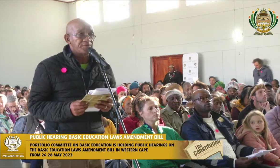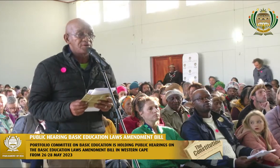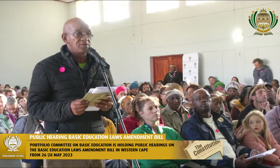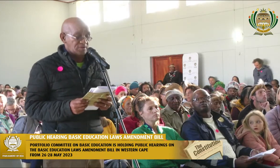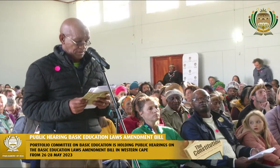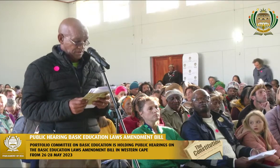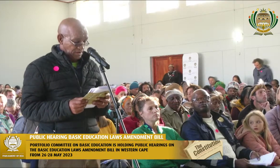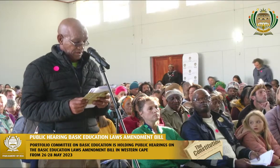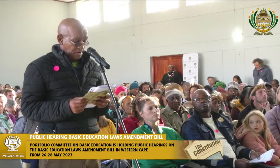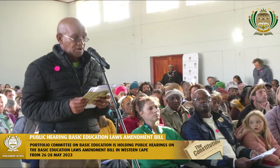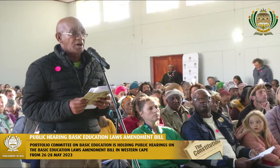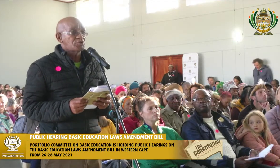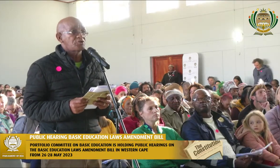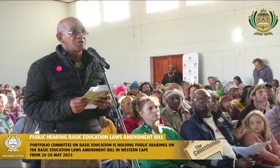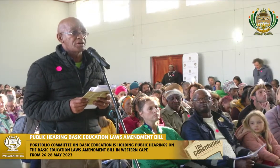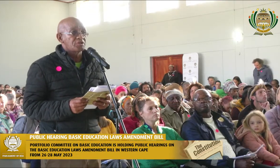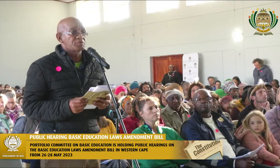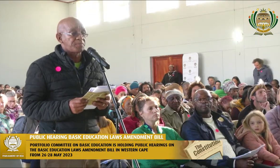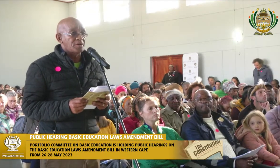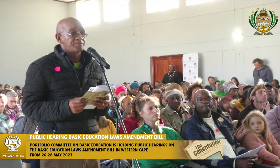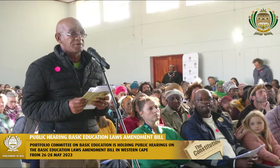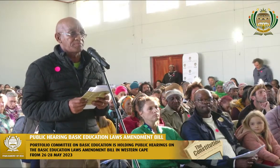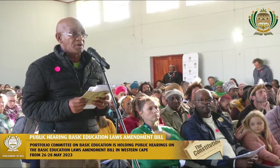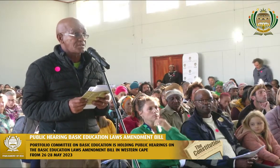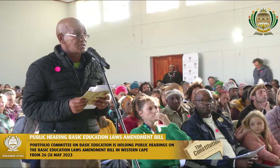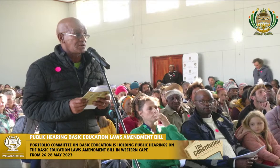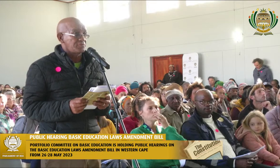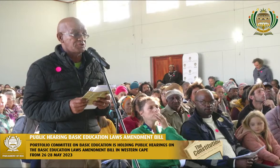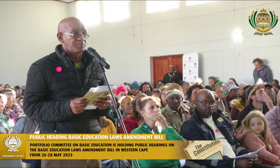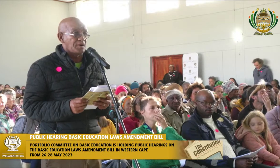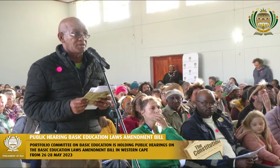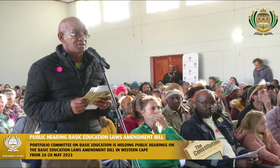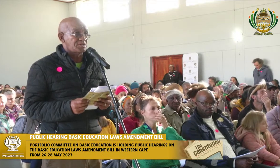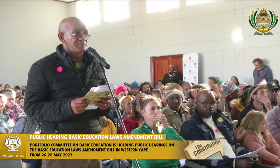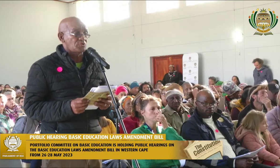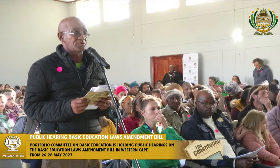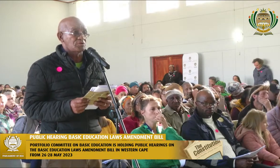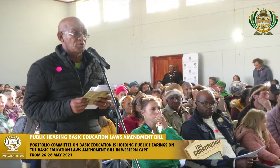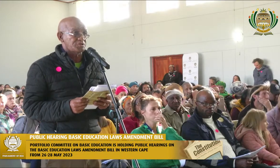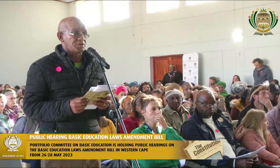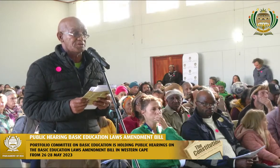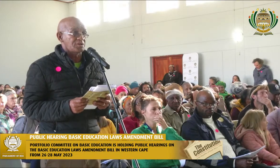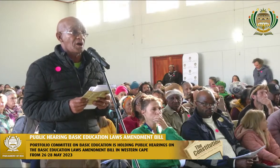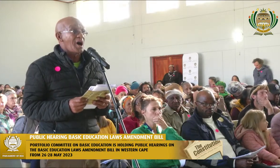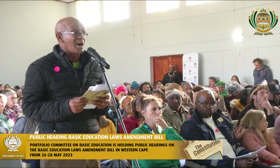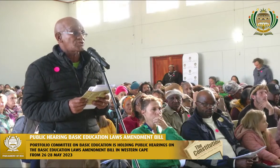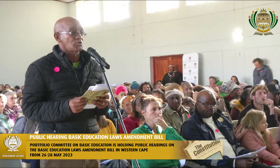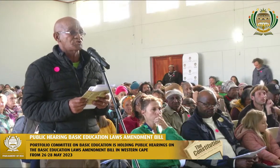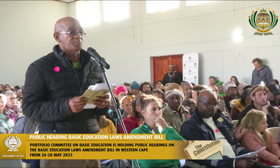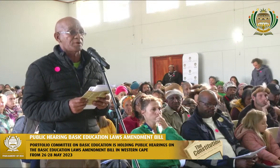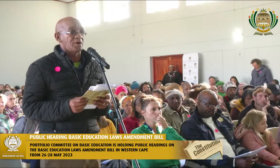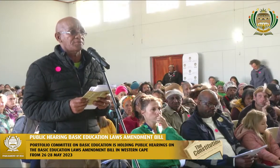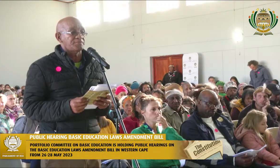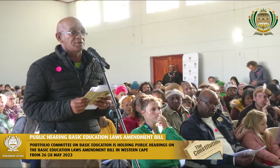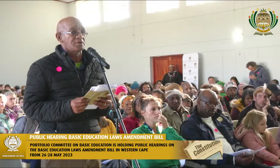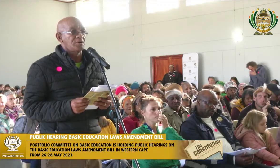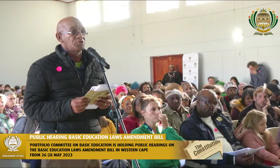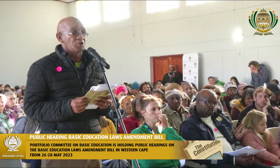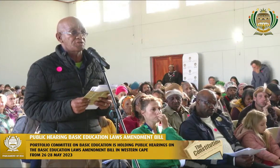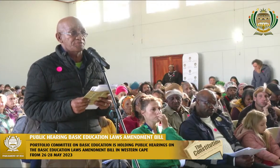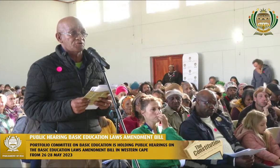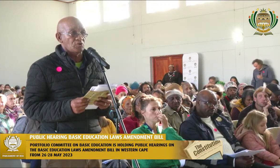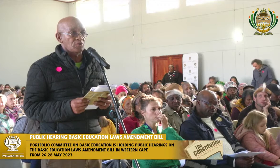Ons praat van die hersioneringsplan van die plaaslike munisipaliteite wat ook ten hoogste is, as ons praat